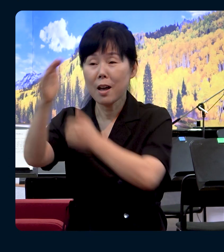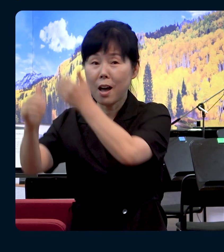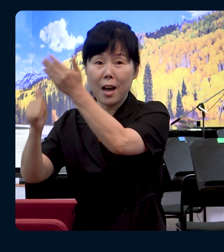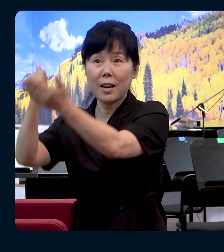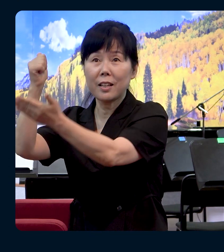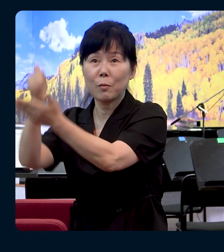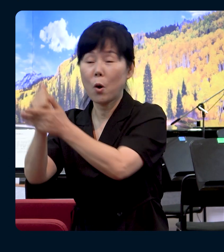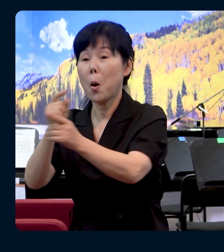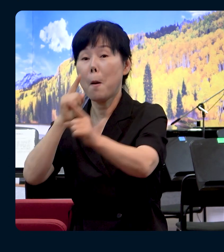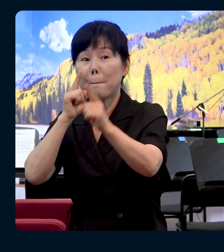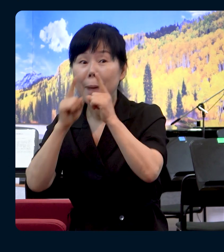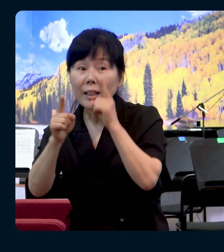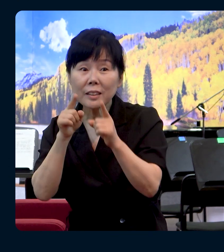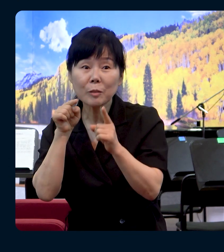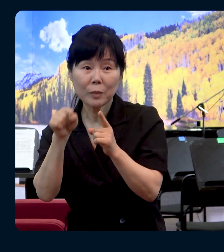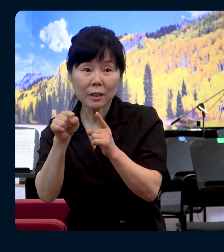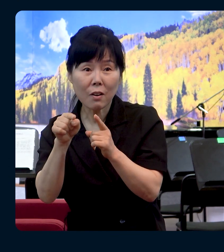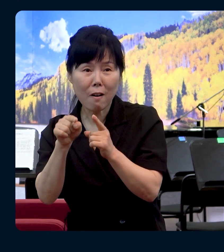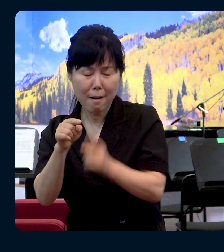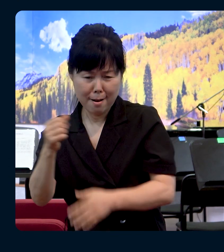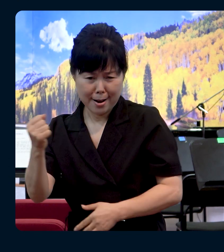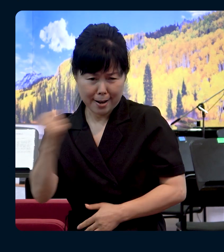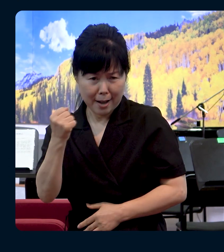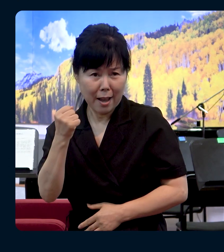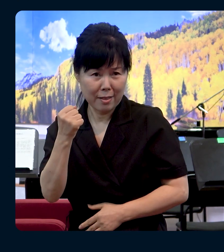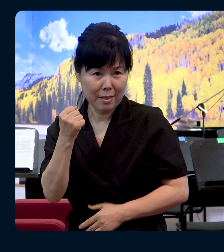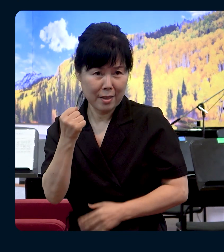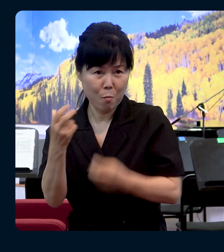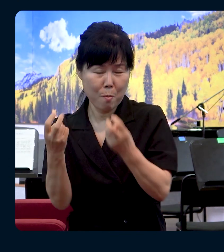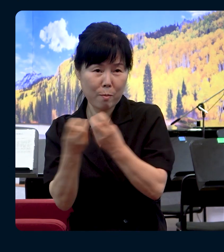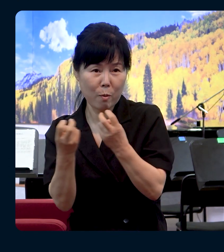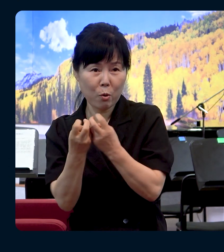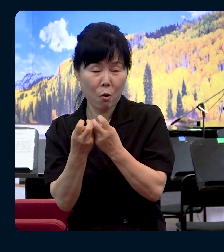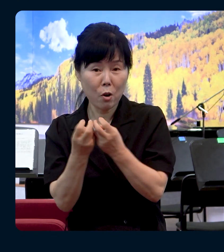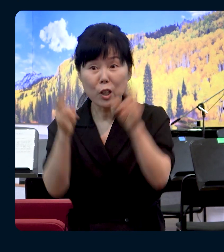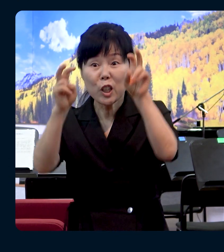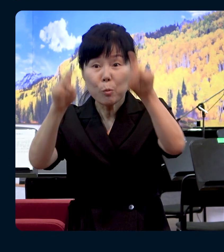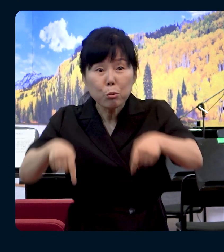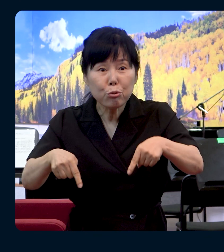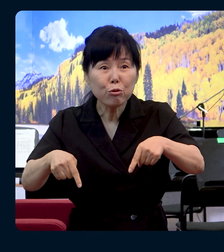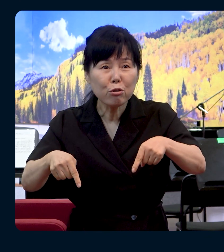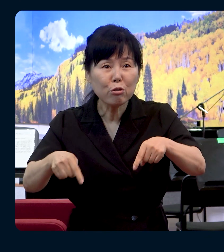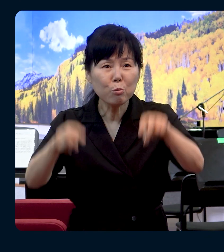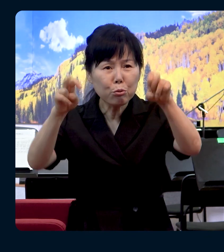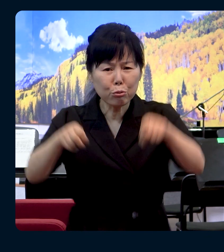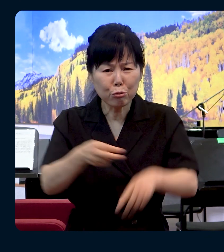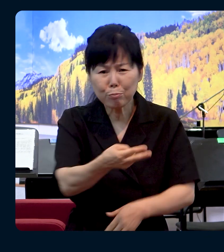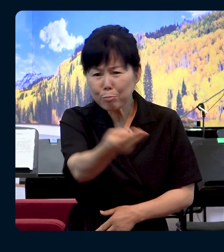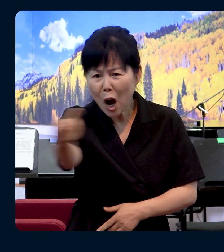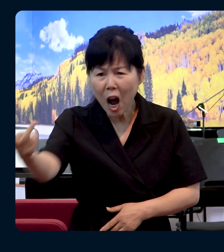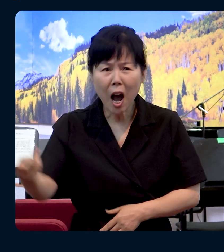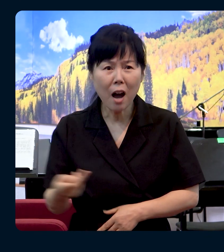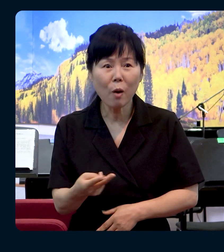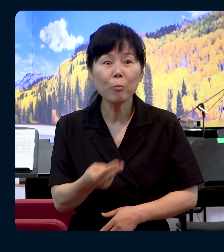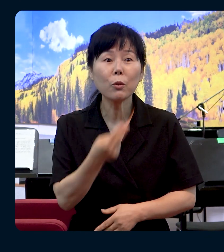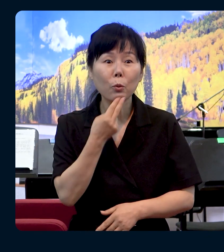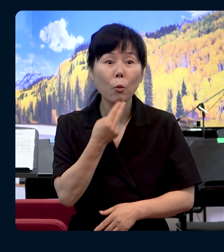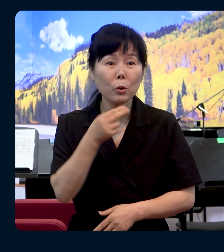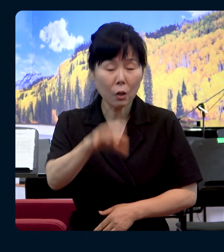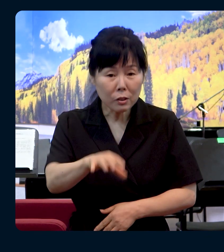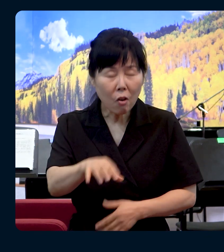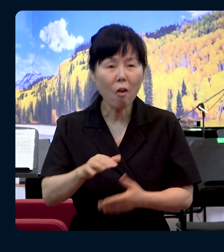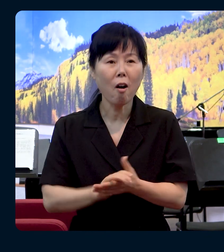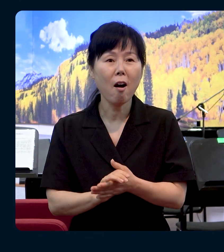하나님께서 말씀이라고 하는 강력한 수단으로 무에서 이 온 세상을 창조하신 것처럼 그렇게 엑스 니힐로